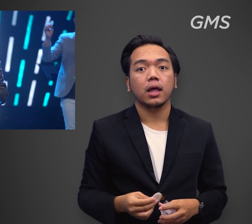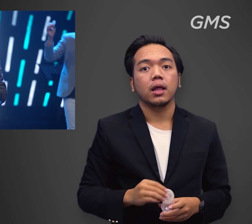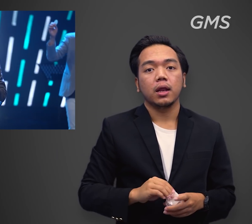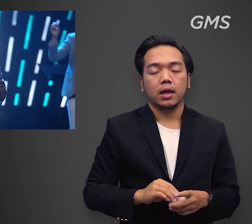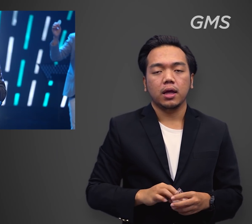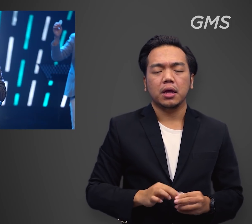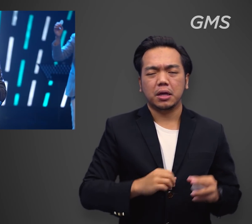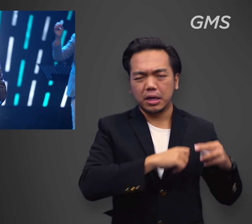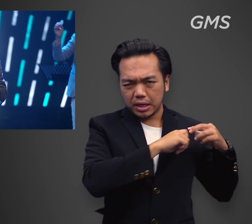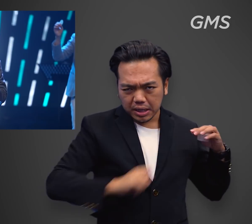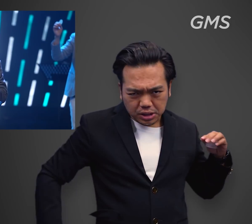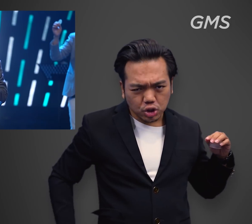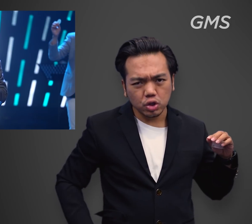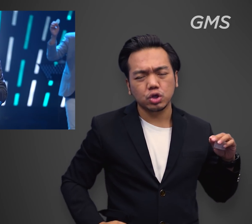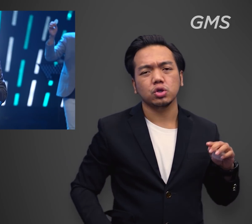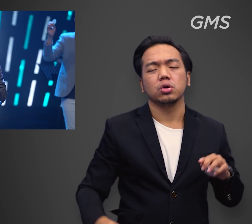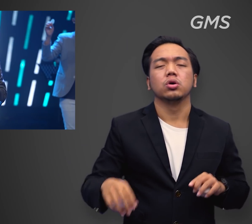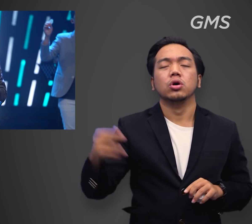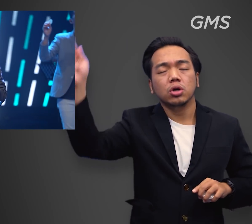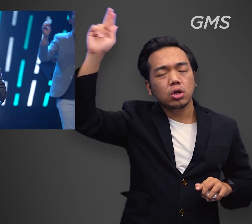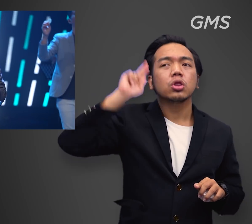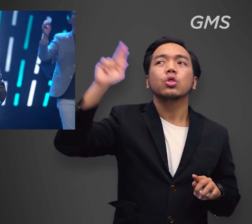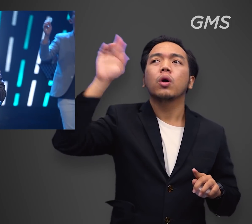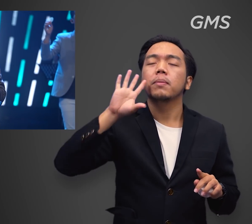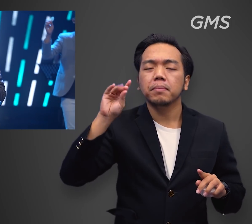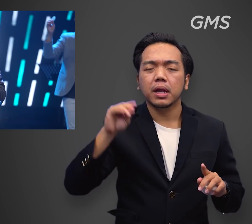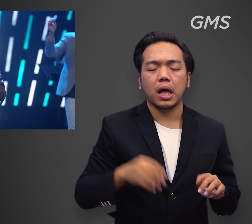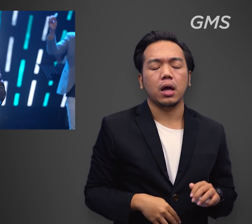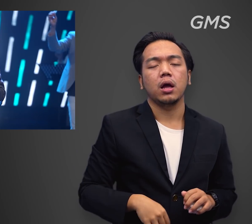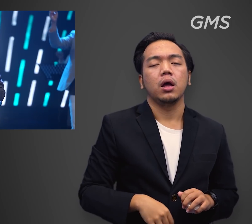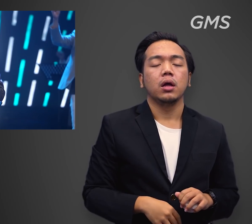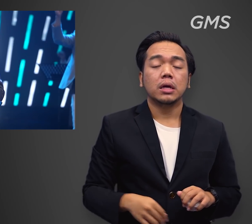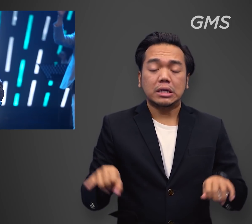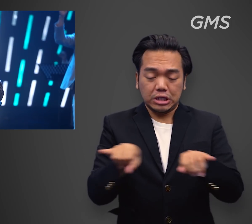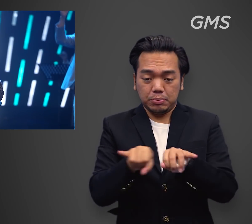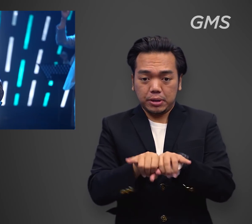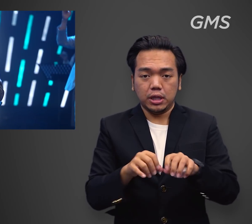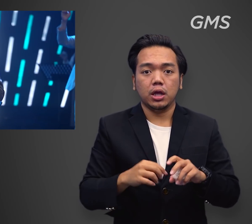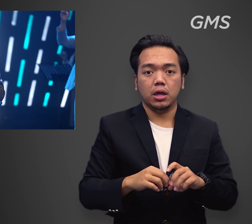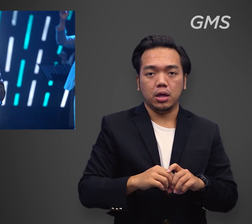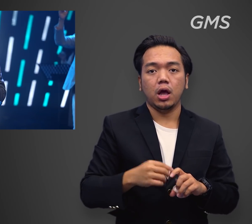berkata bahwa tubuh itu sudah dipecah-pecahkan. Seperti roti ini dipecah-pecahkan.